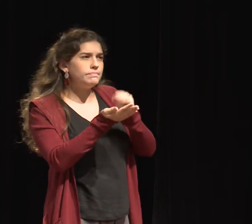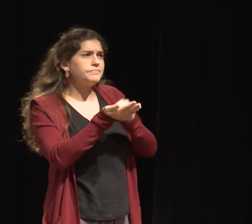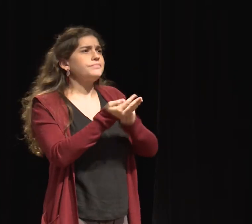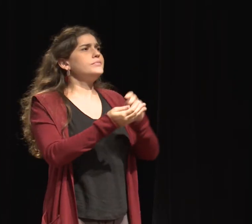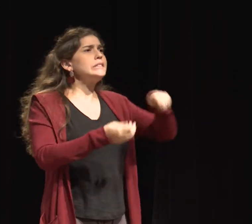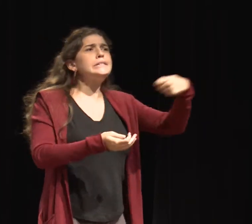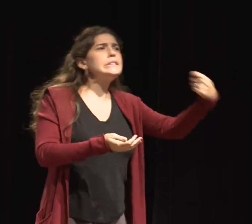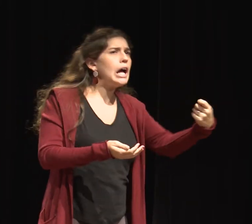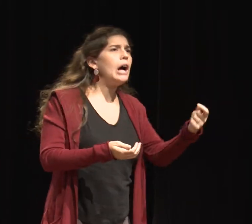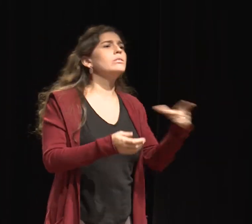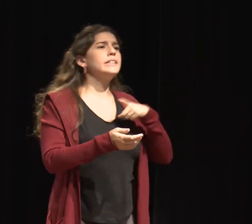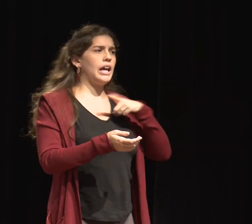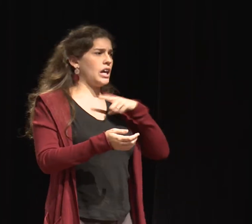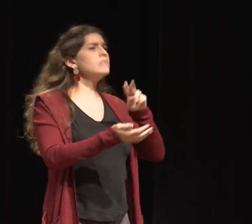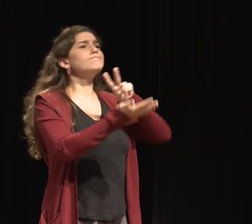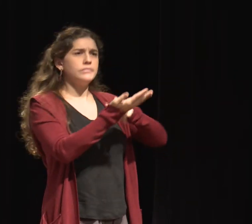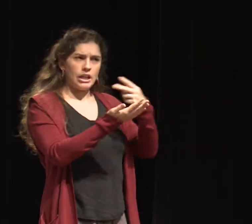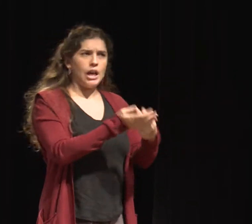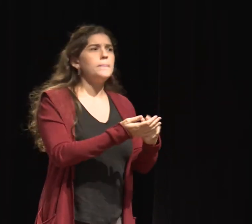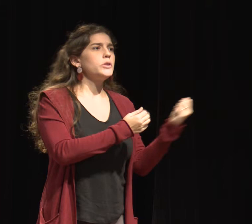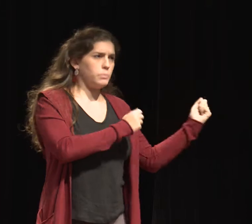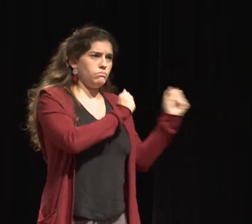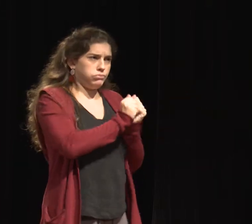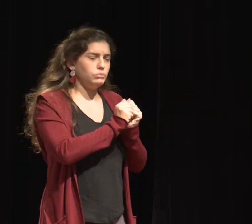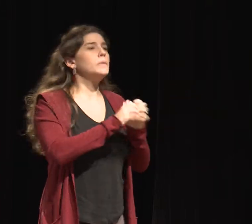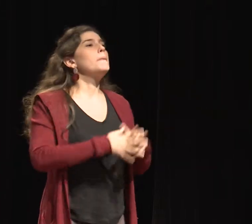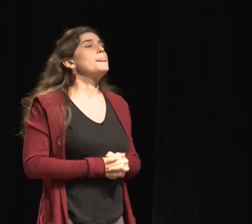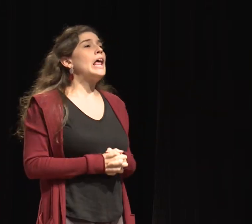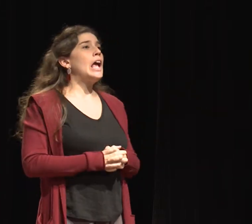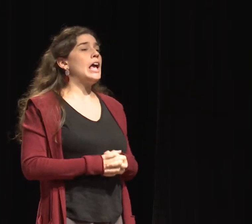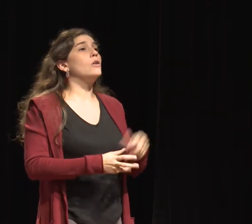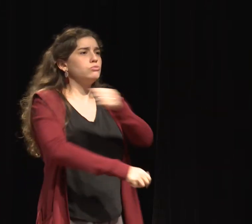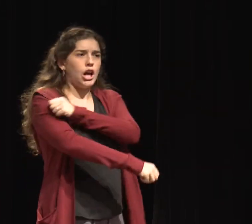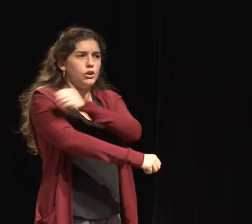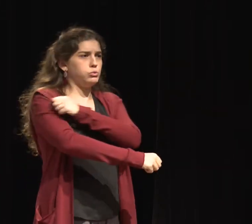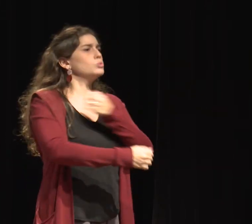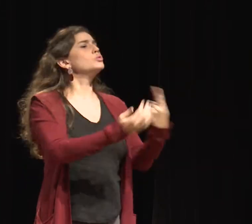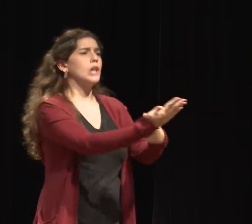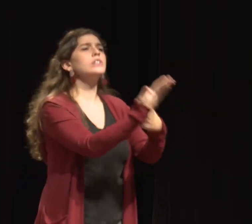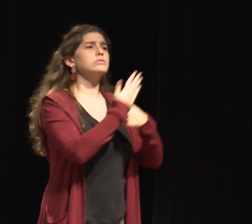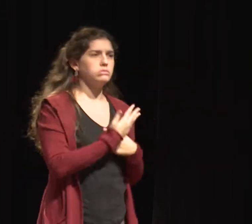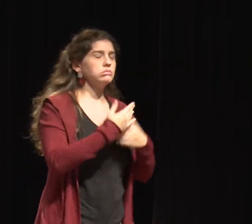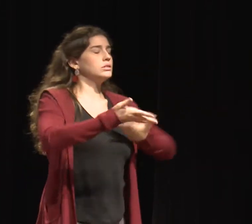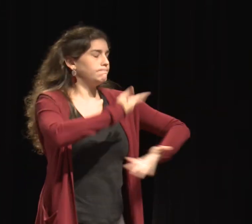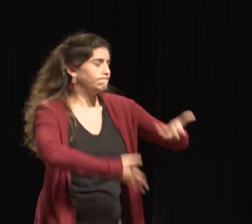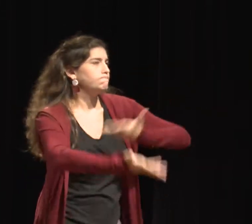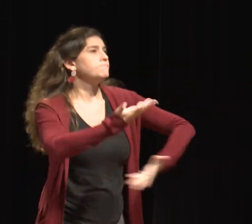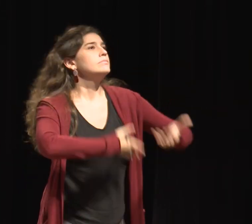e se faltasse algum sinal, o tradutor estava junto, o aluno também